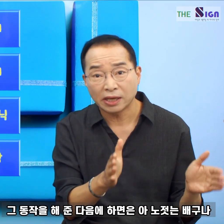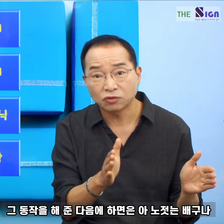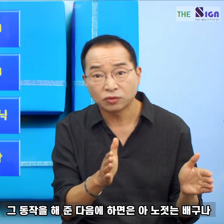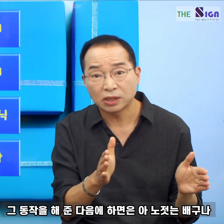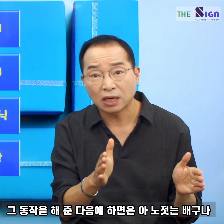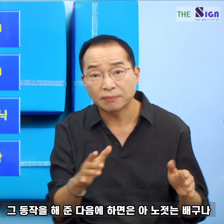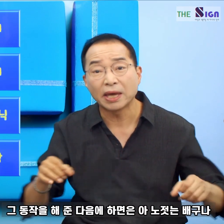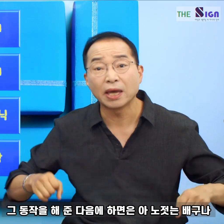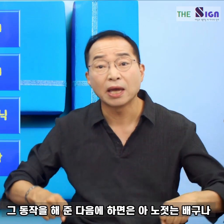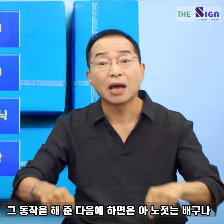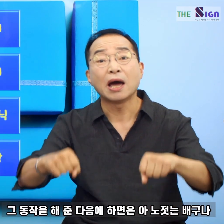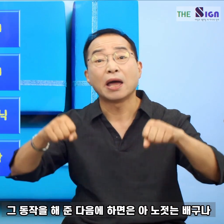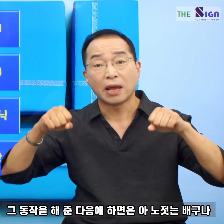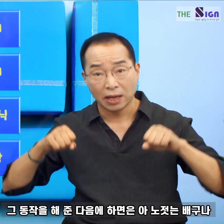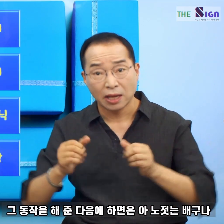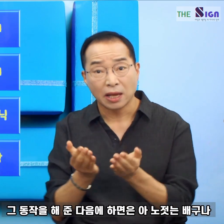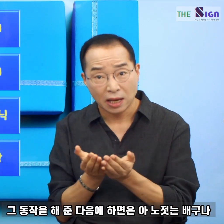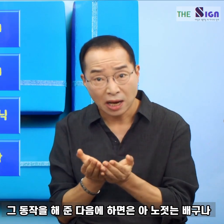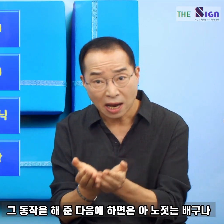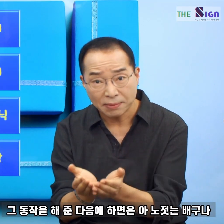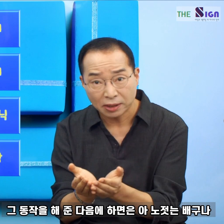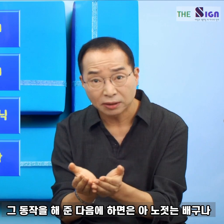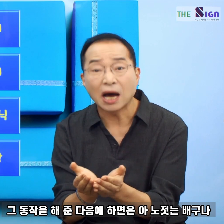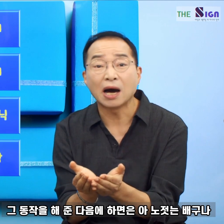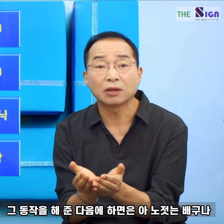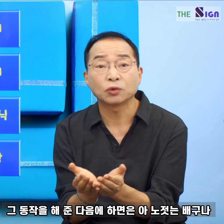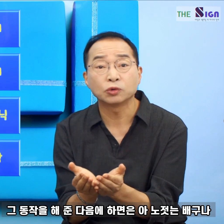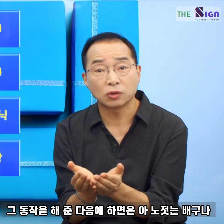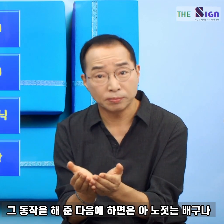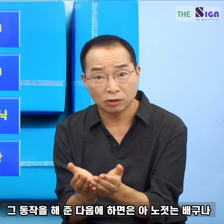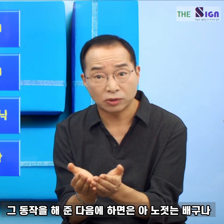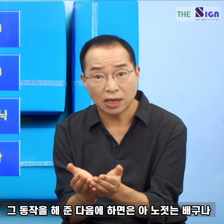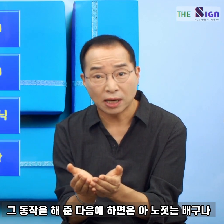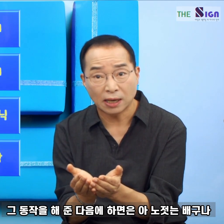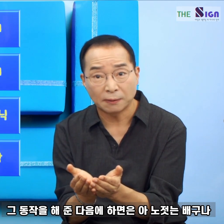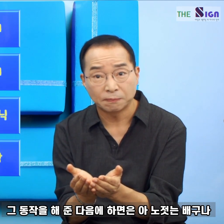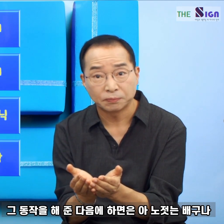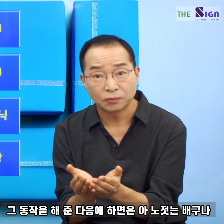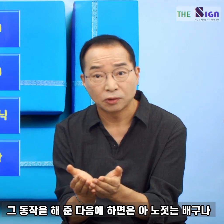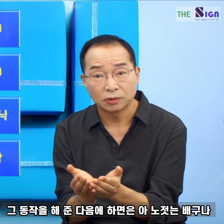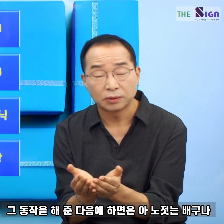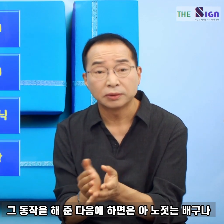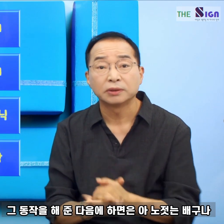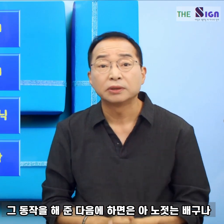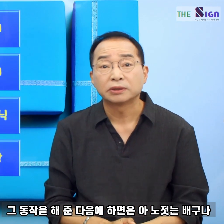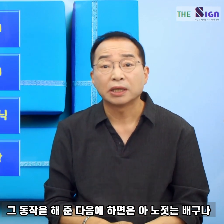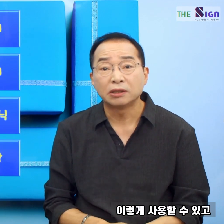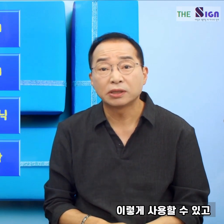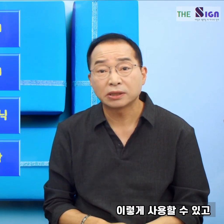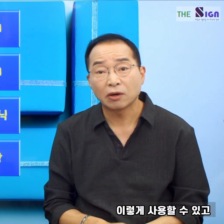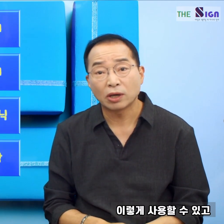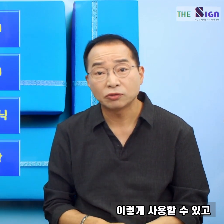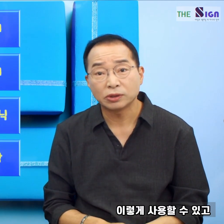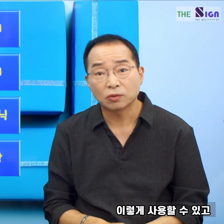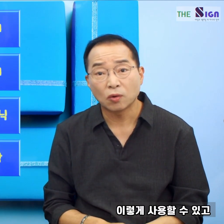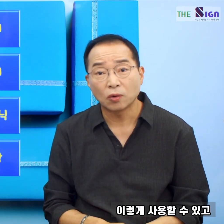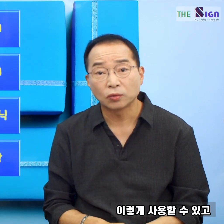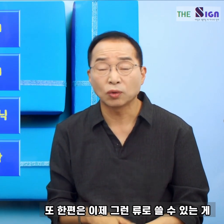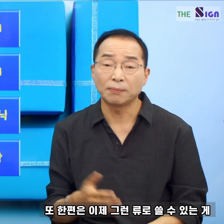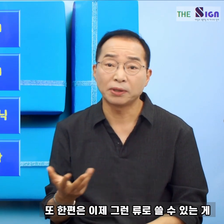해준 다음에 하면은 노젓는 배구나, 자 이렇게 사용할 수 있고, 또 한편은